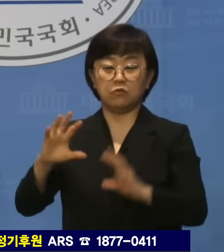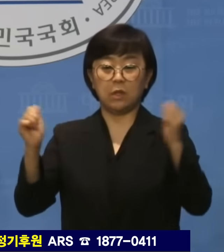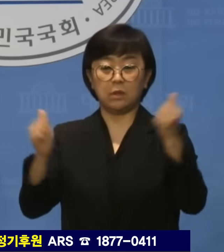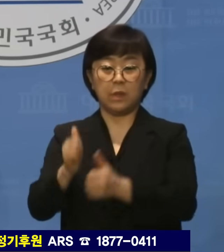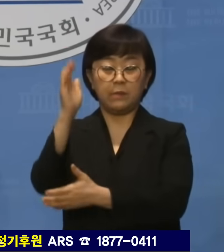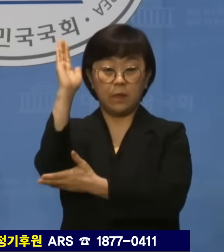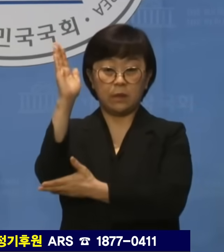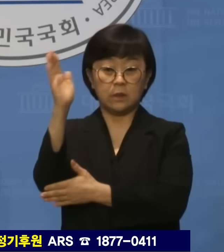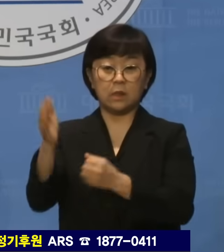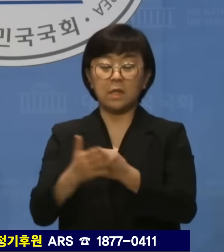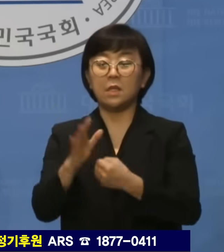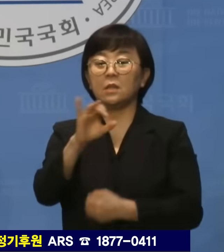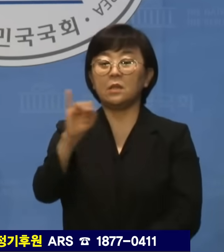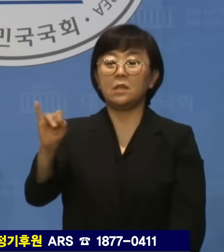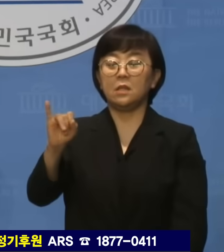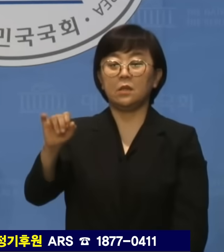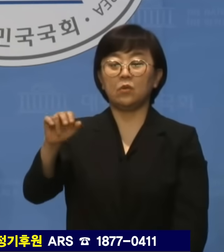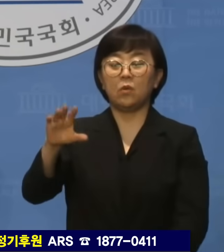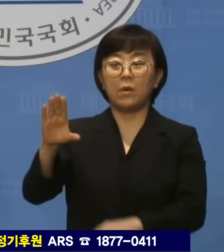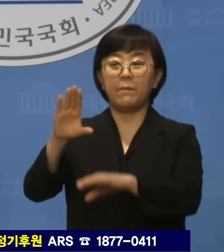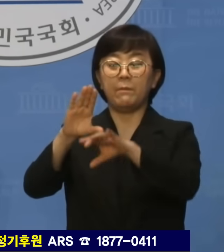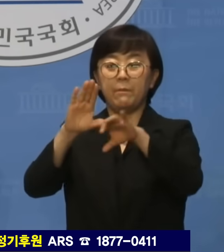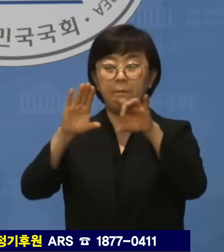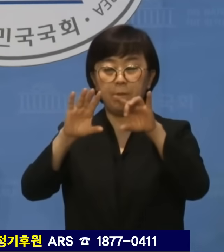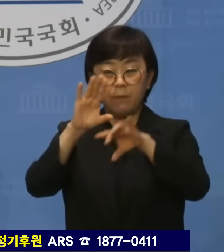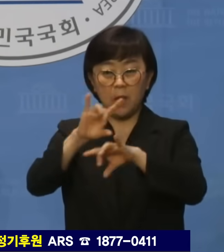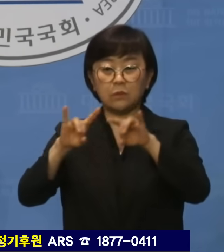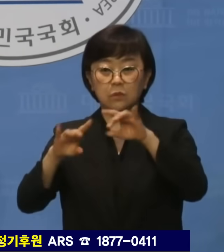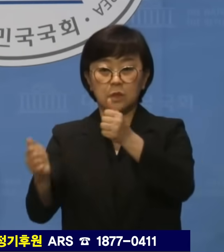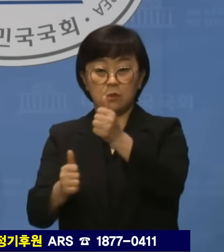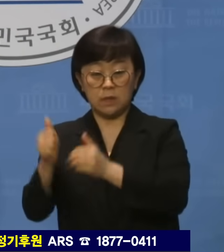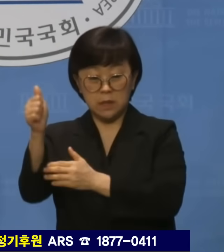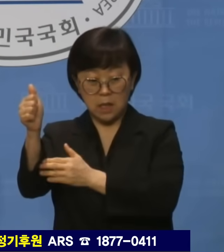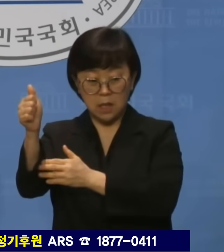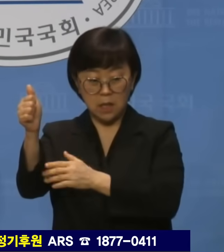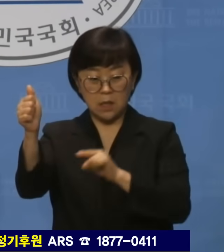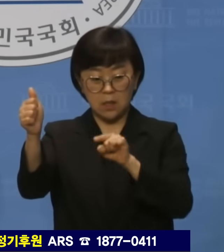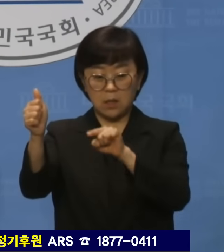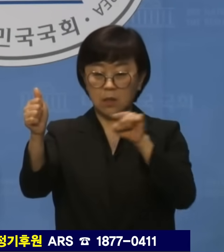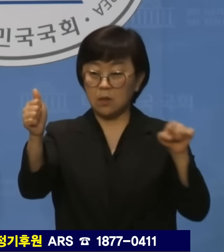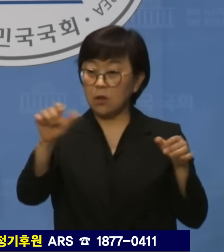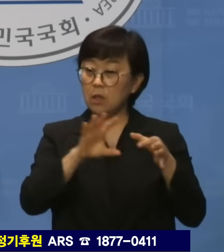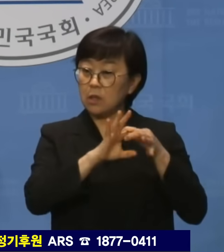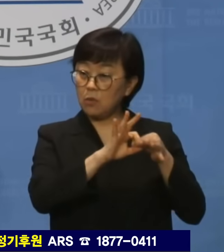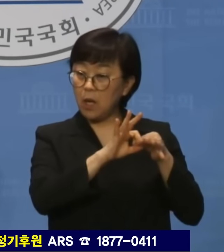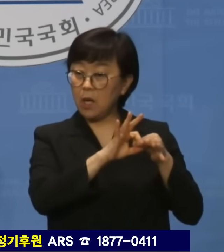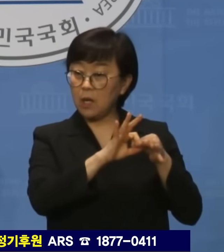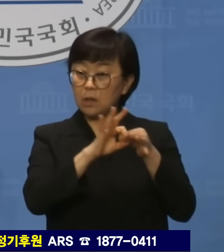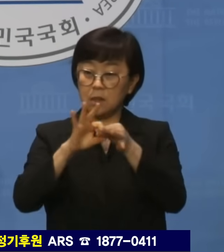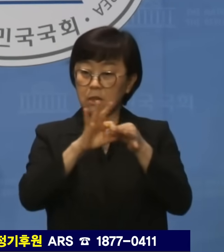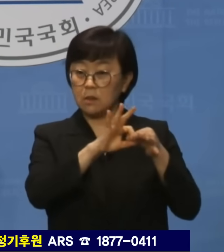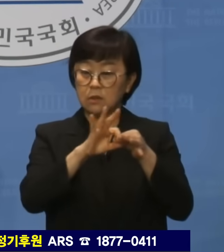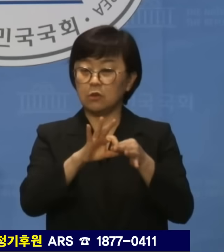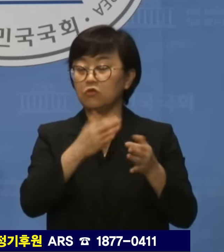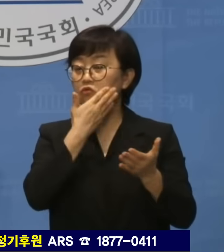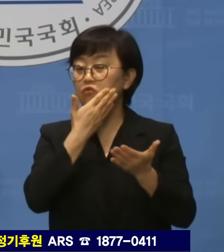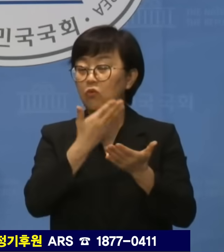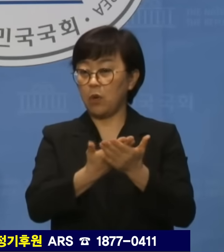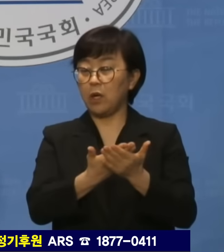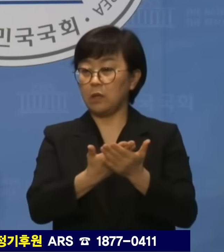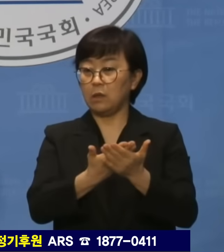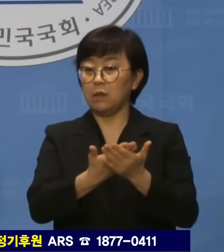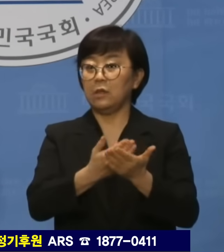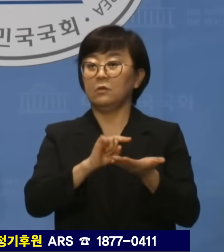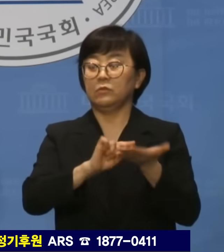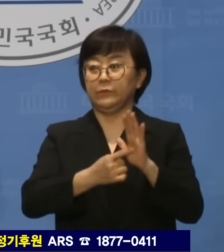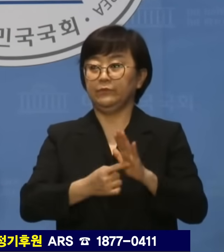하셨지만 이동관 방통위원장과 어떻게 연관되어 있는지 밝히는 것이 매우 중요한